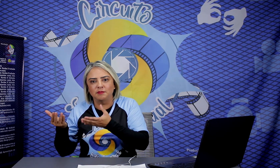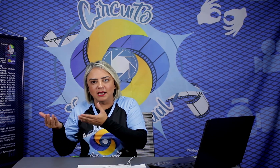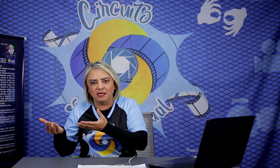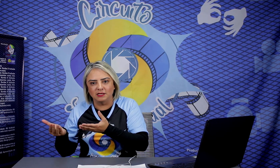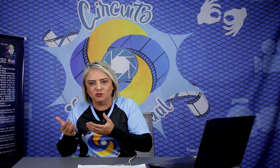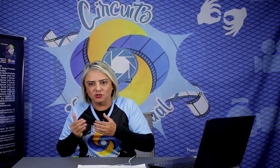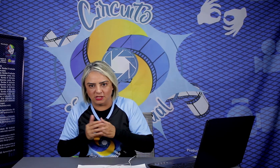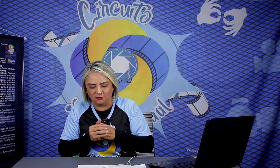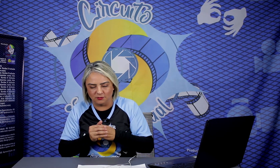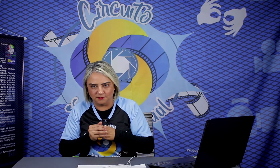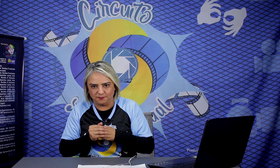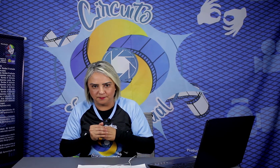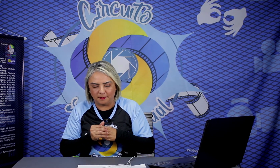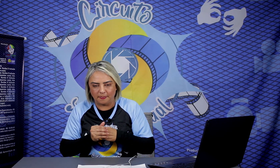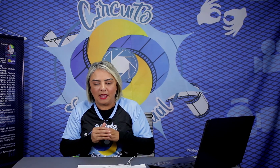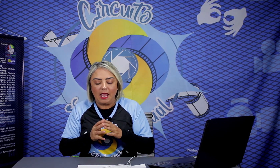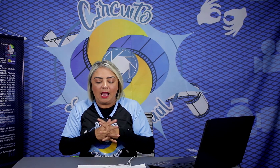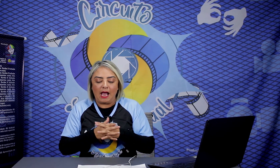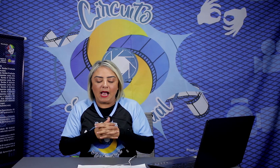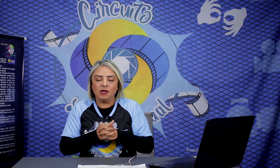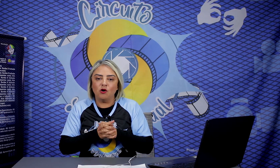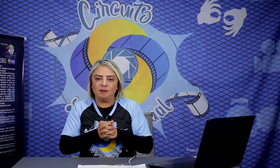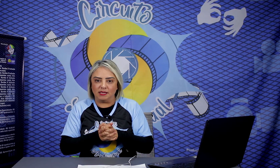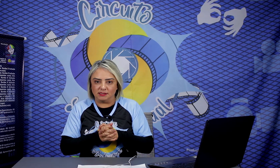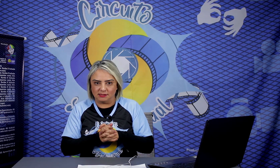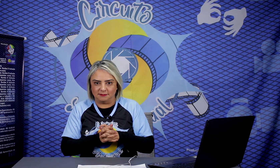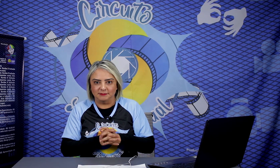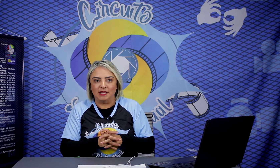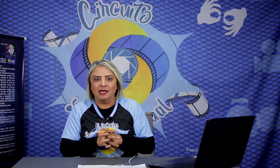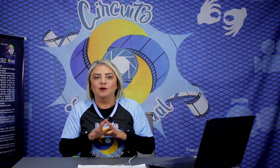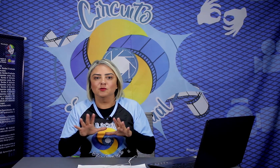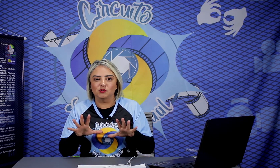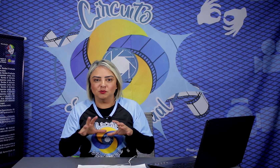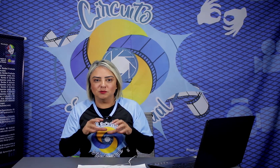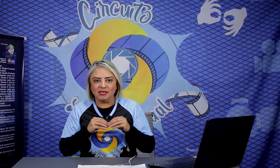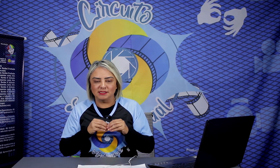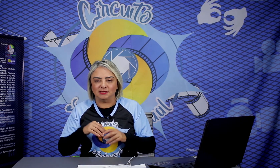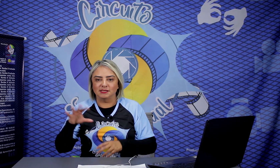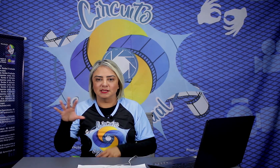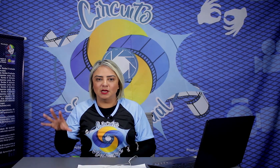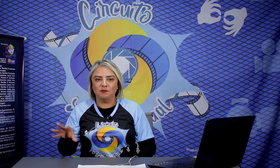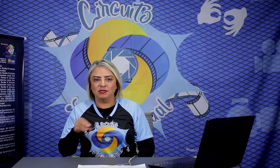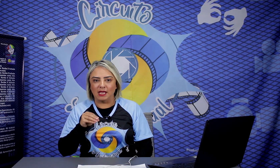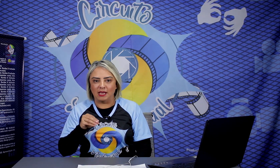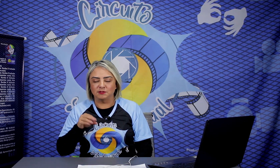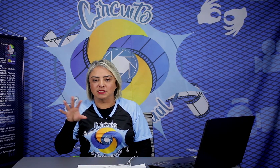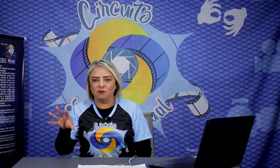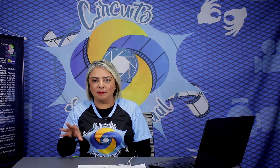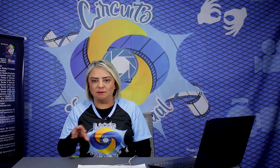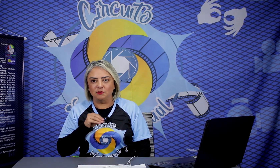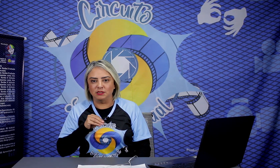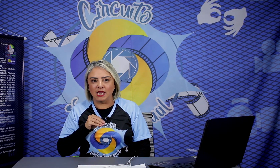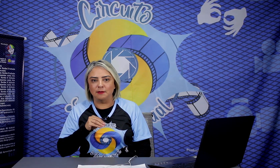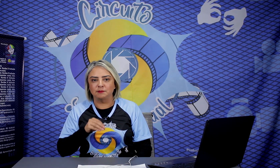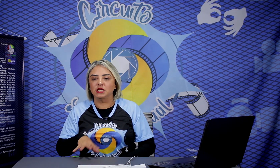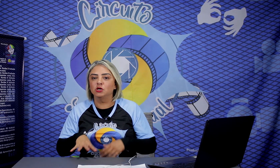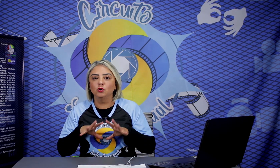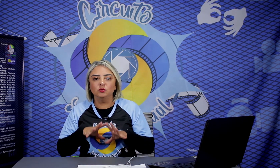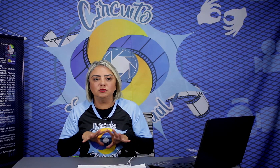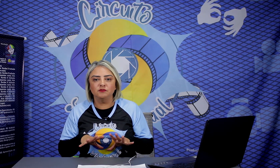aquele sujeito. Aí começa. O surdo é assim, você tem um intérprete, você tem um amigo intérprete, ele gruda em